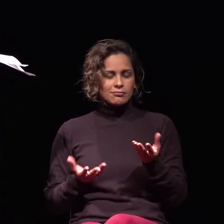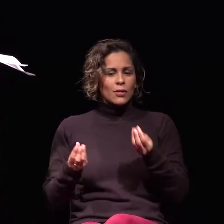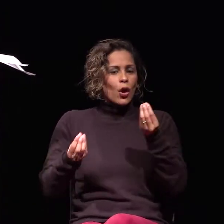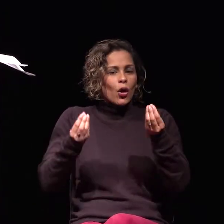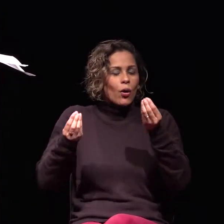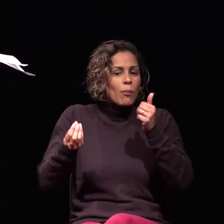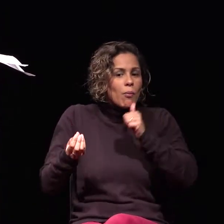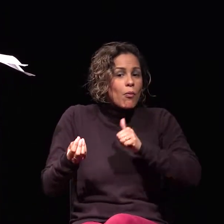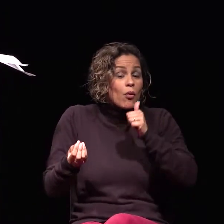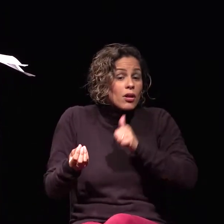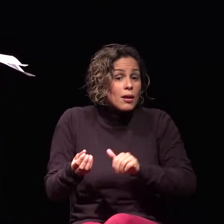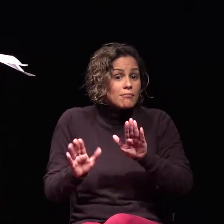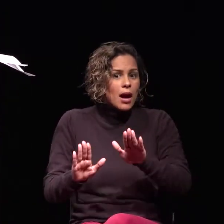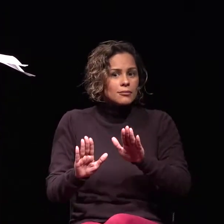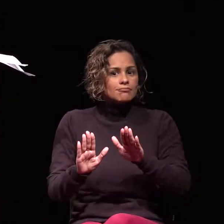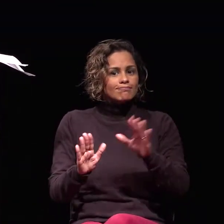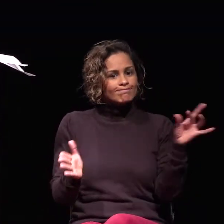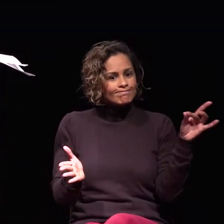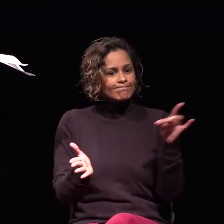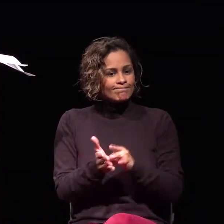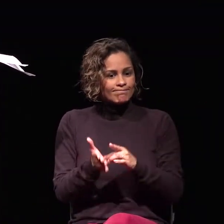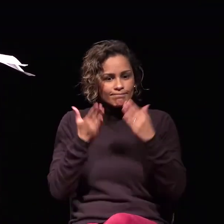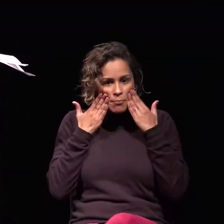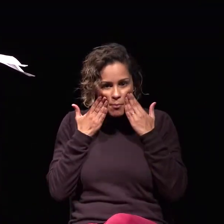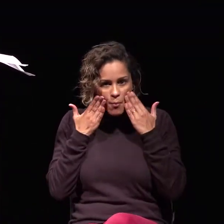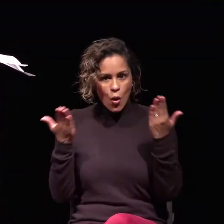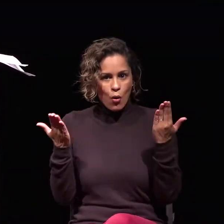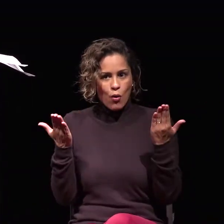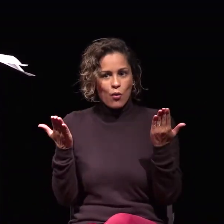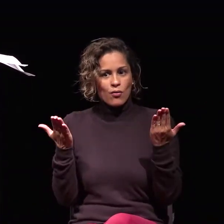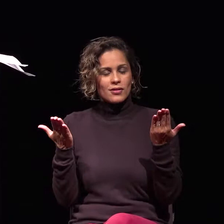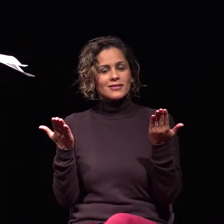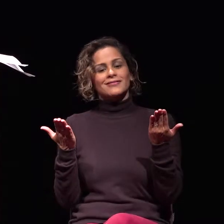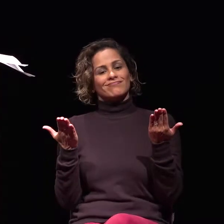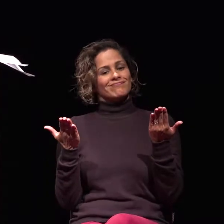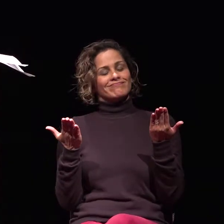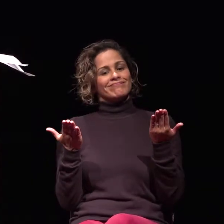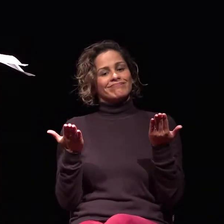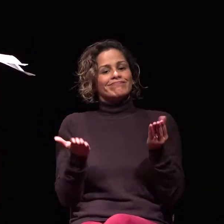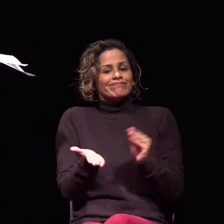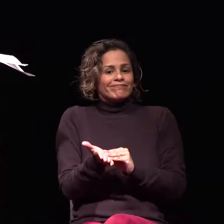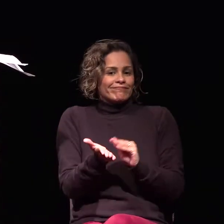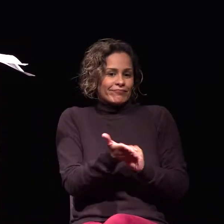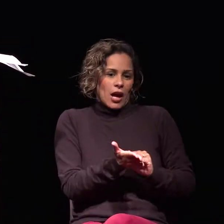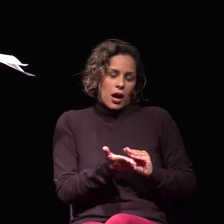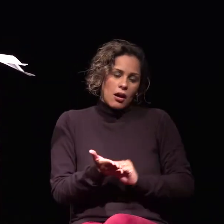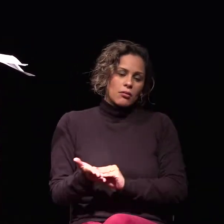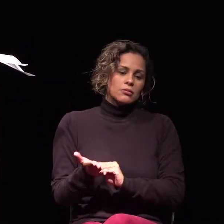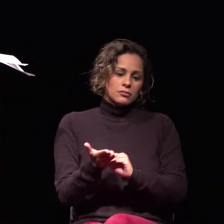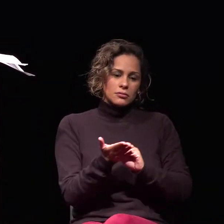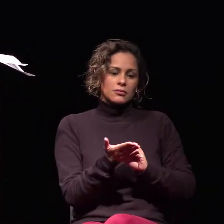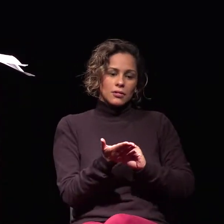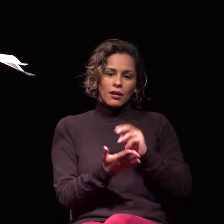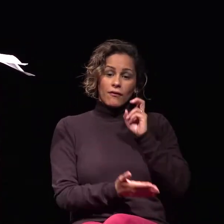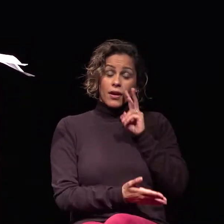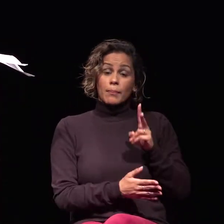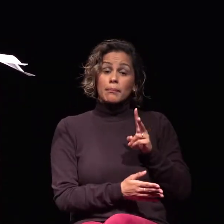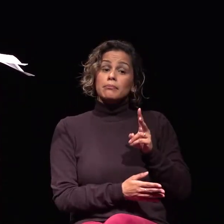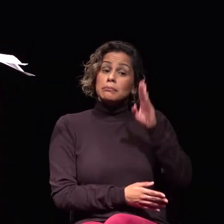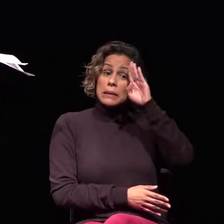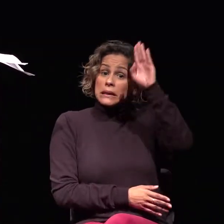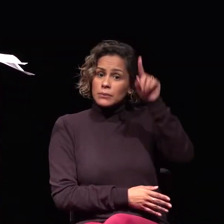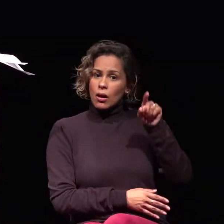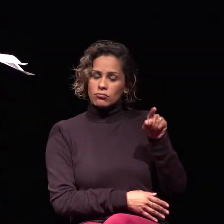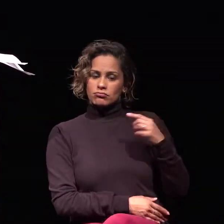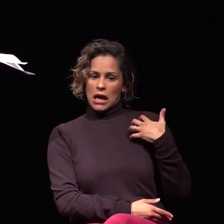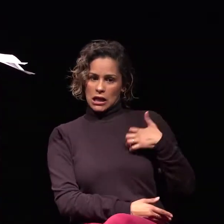mulheres, mas contar a história como ela é mesmo, às vezes a gente vê mais principalmente as argentinas,